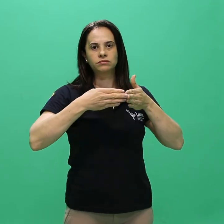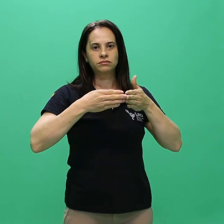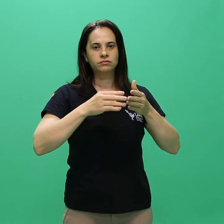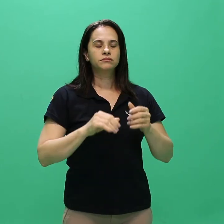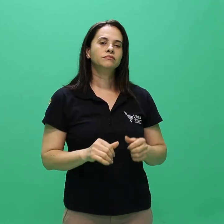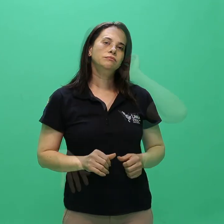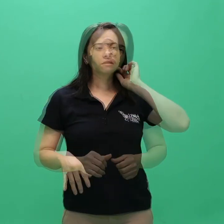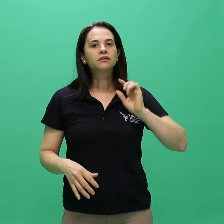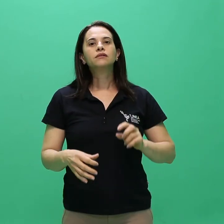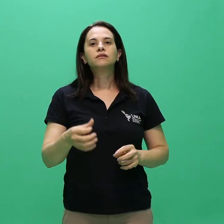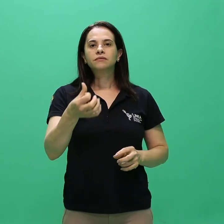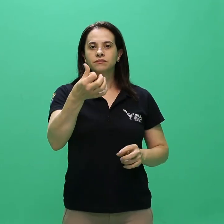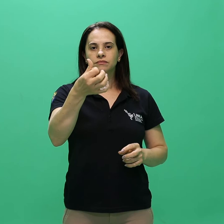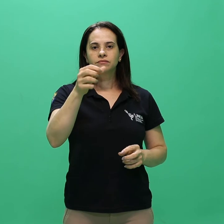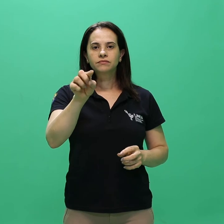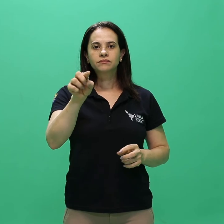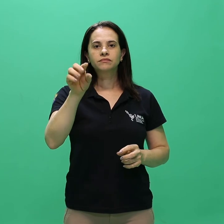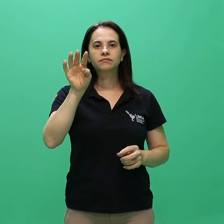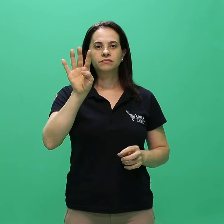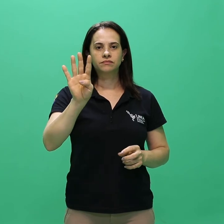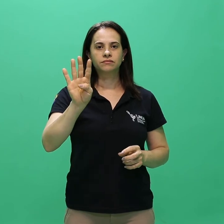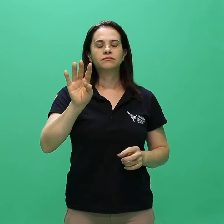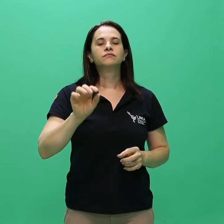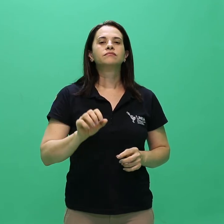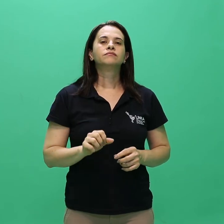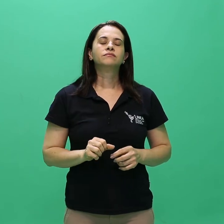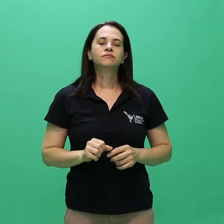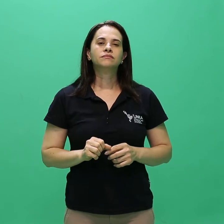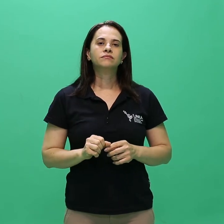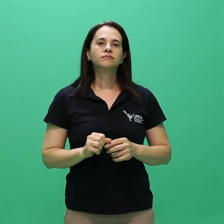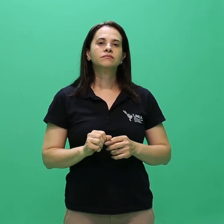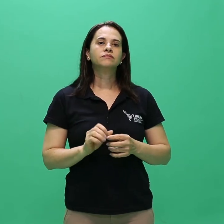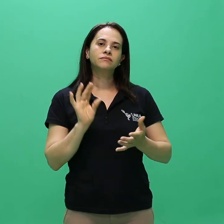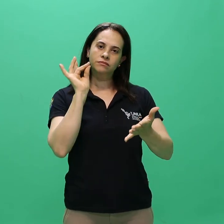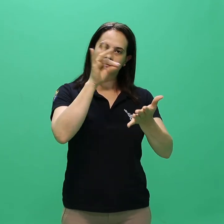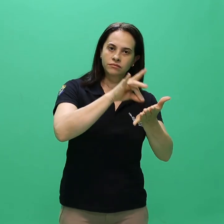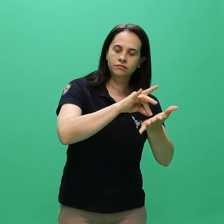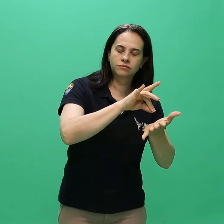6.4.1.